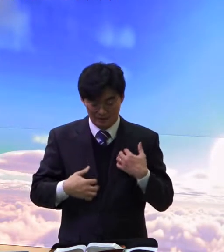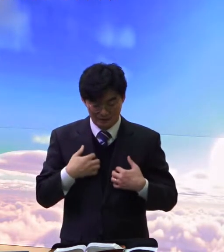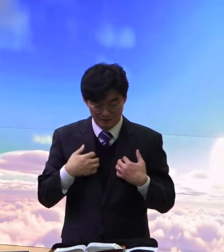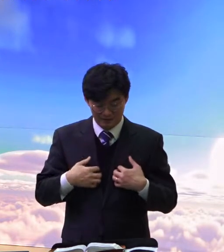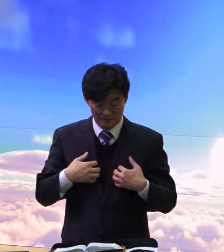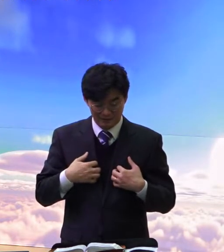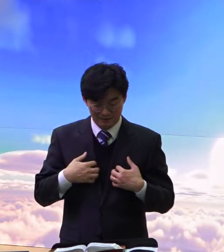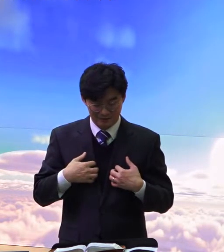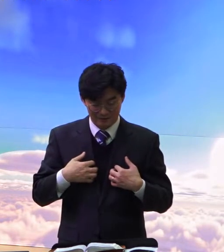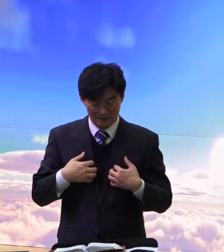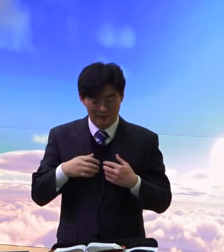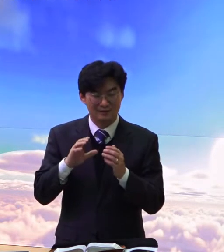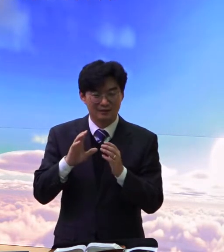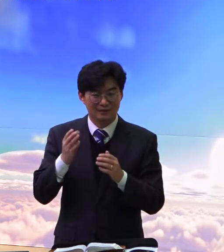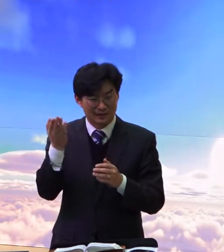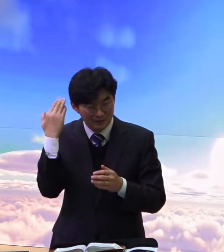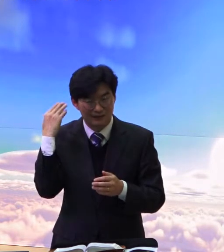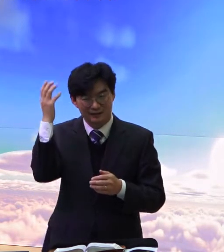그때를 기억하실 것입니다.